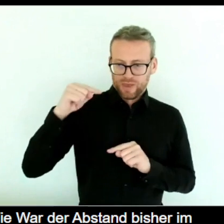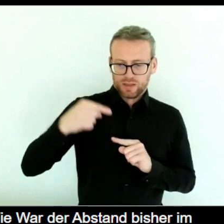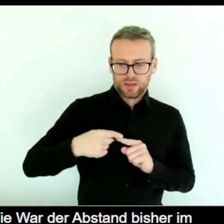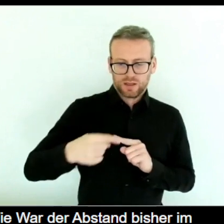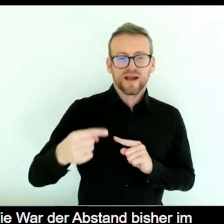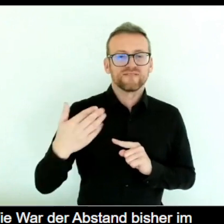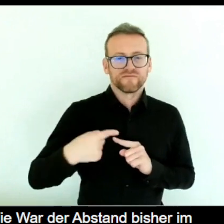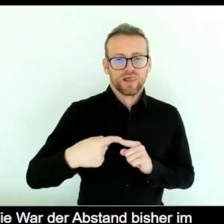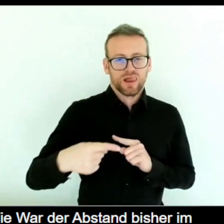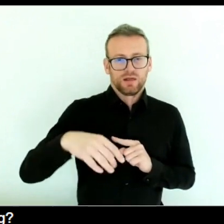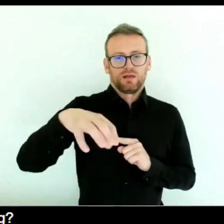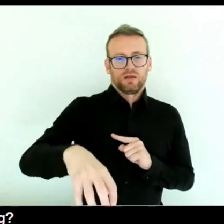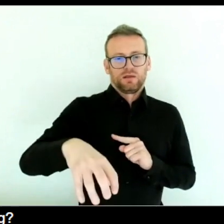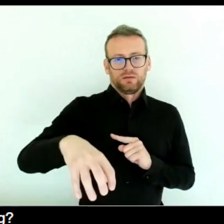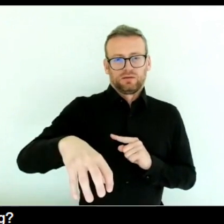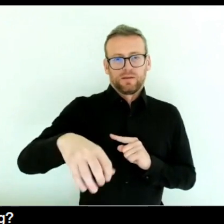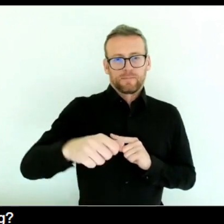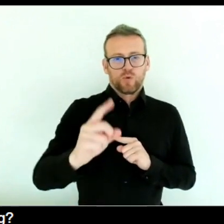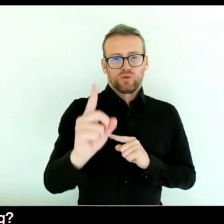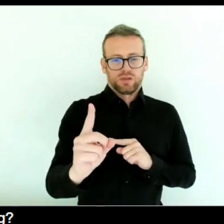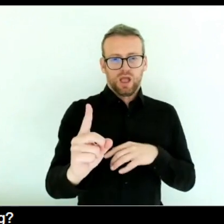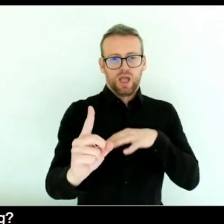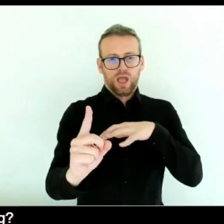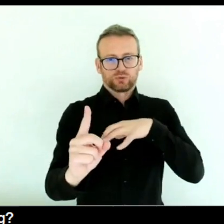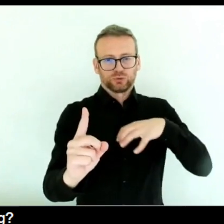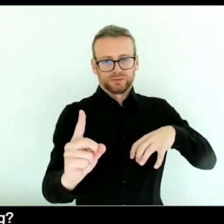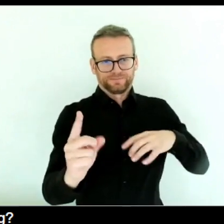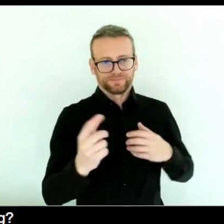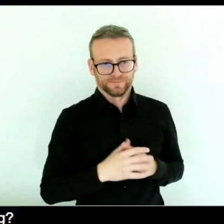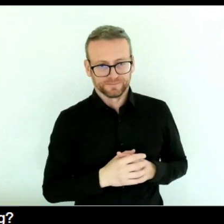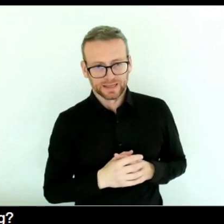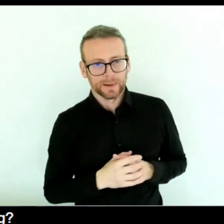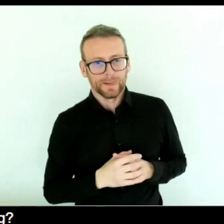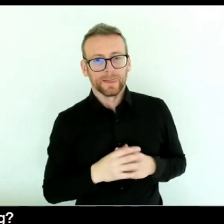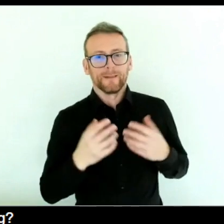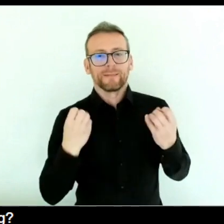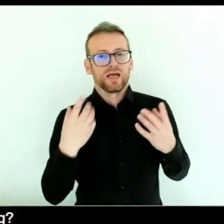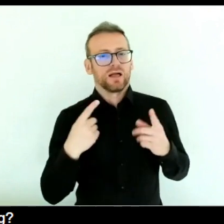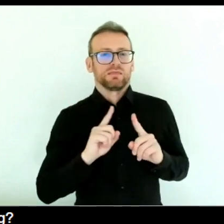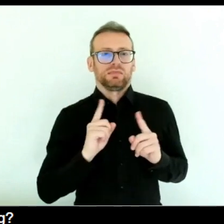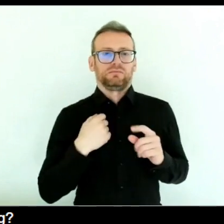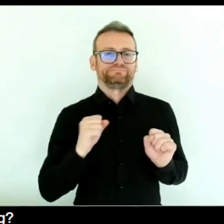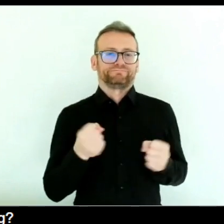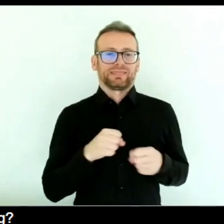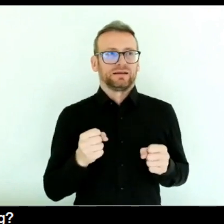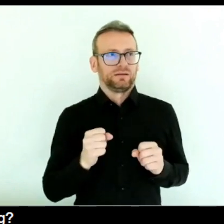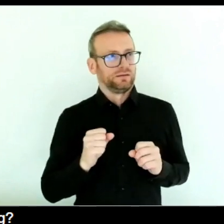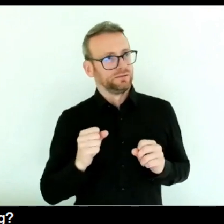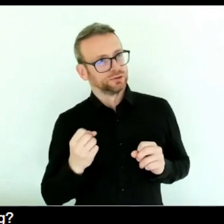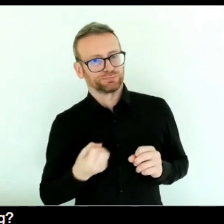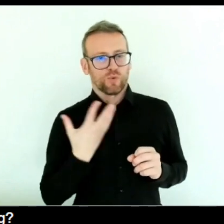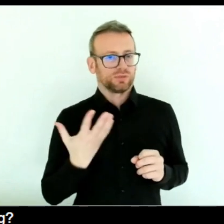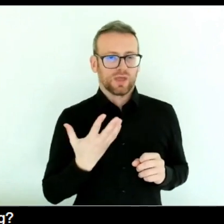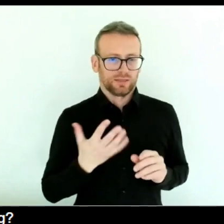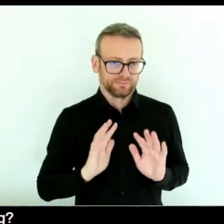29-Euro-Ticket. Sie sagen, ab Oktober wäre es möglich, Beginn des Wintersemesters 2023, 2024, hängt aber vom Bund ab